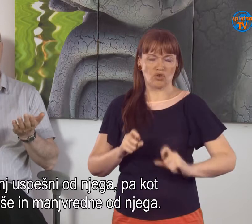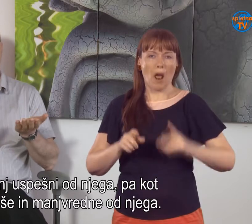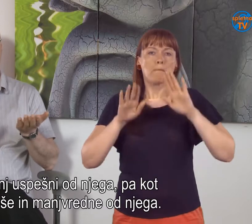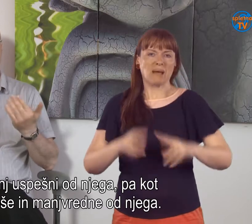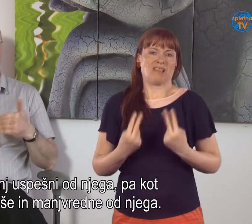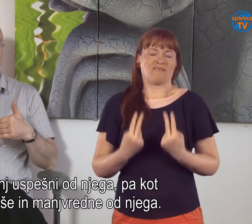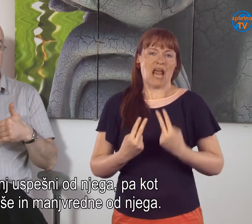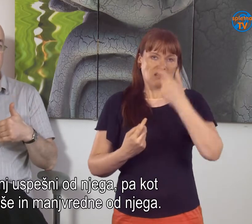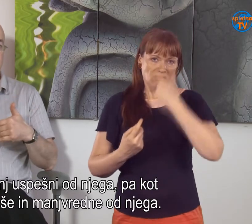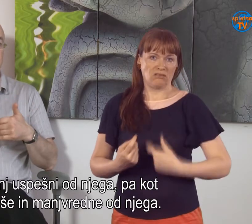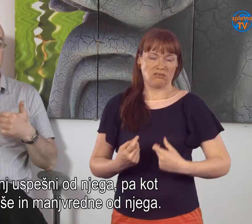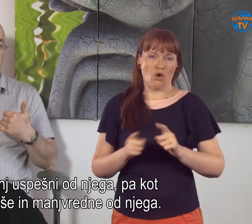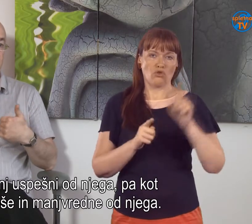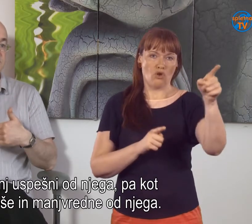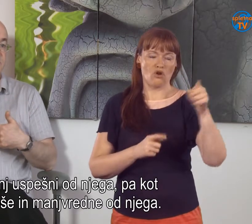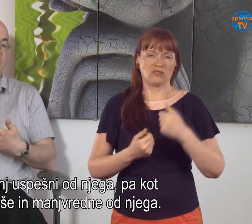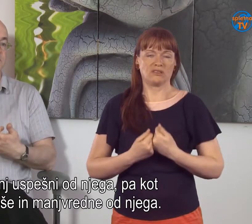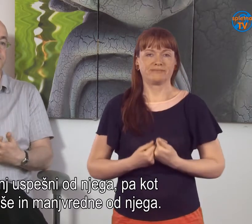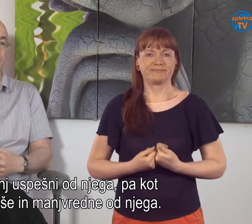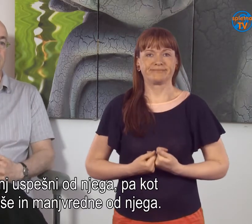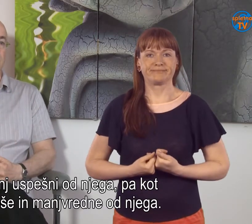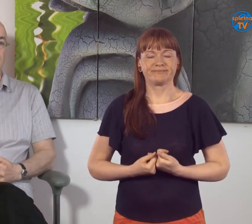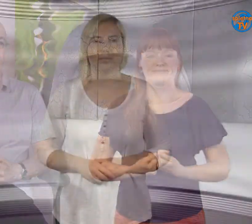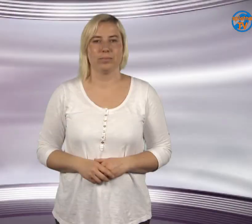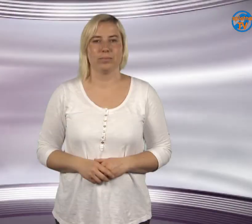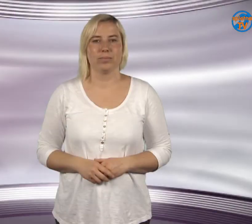da smo zaradi tega slabši od njega, manj vredni.